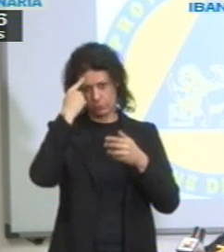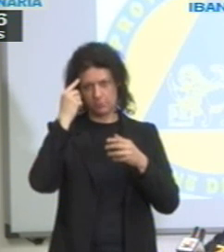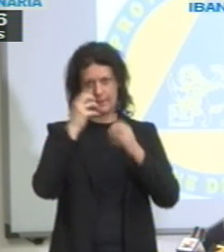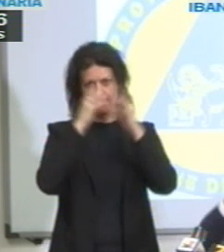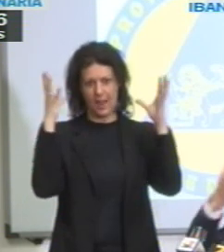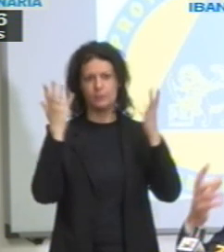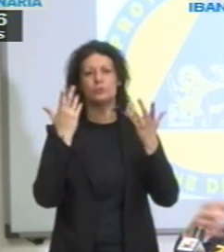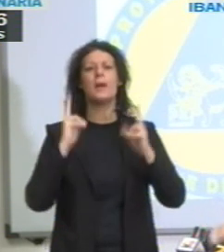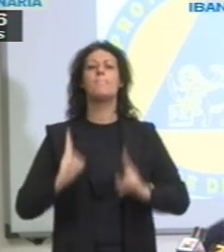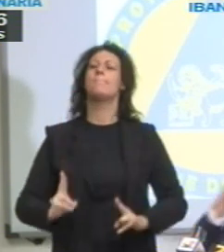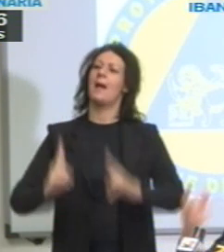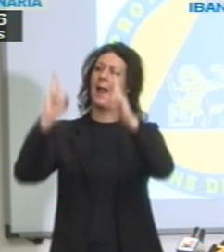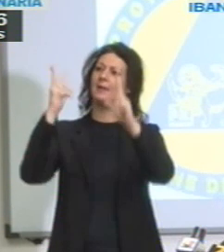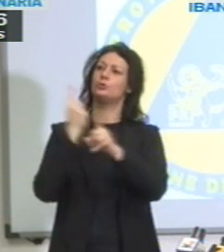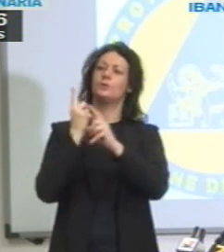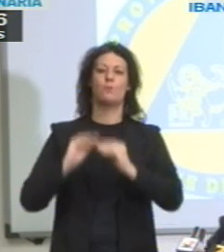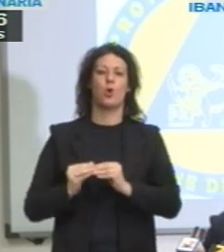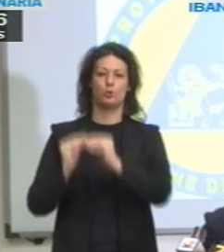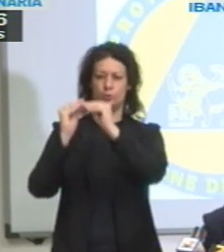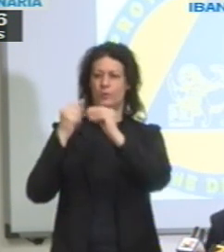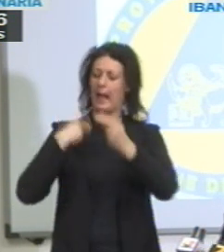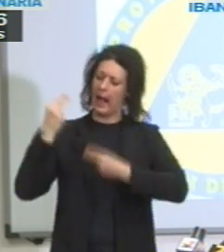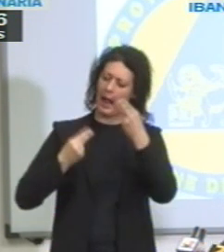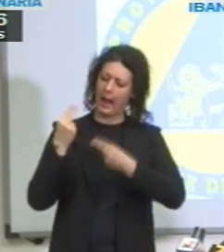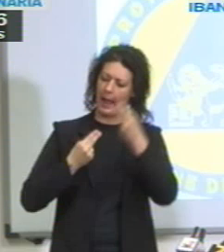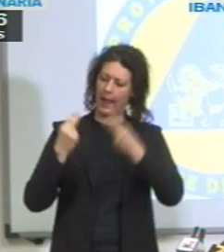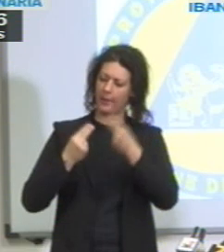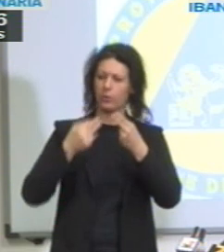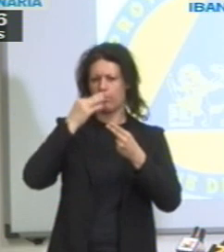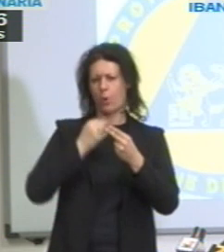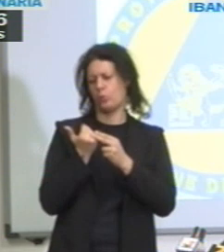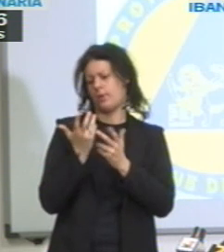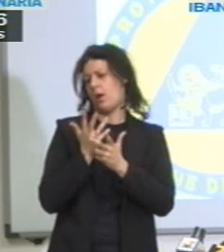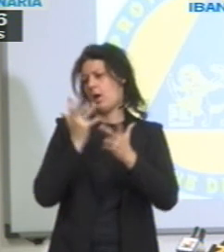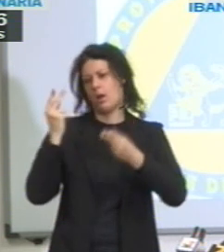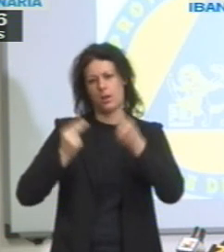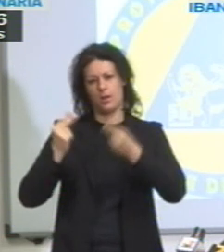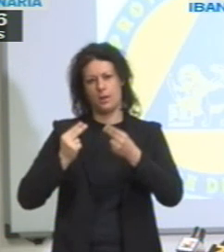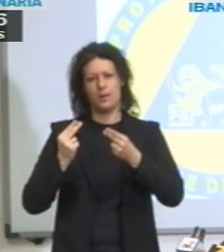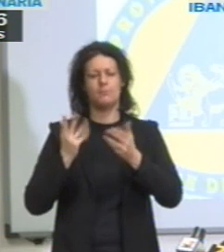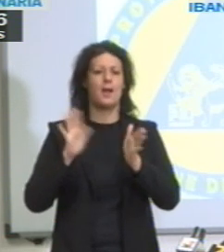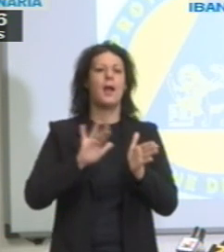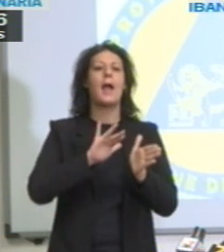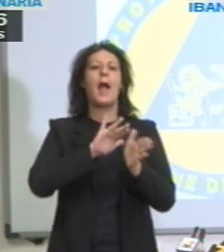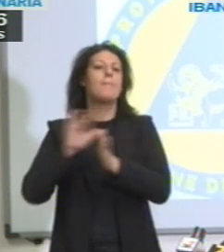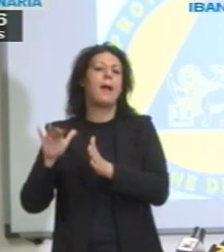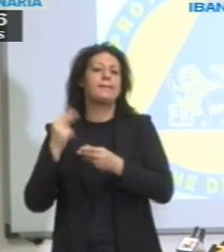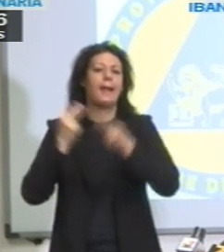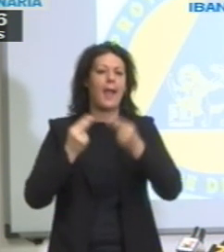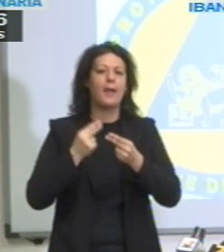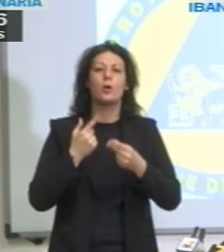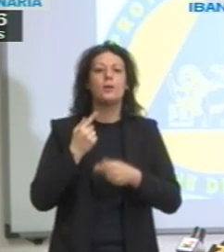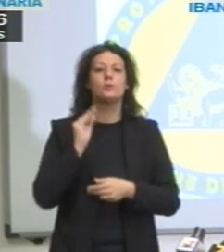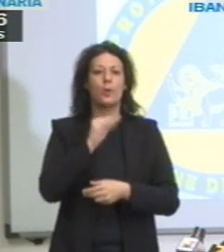nei calcoli, delle robe paurose di numeri, però alla fine uno dice, ma senti, ma a casa, al di là dei calcoli, è fatta bene o no? Sì,